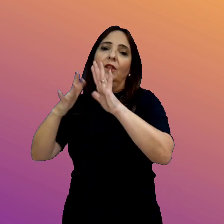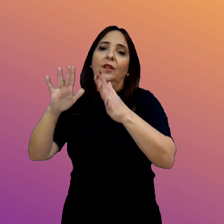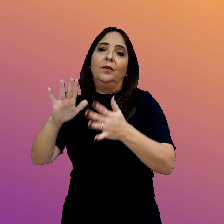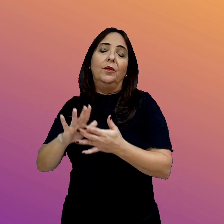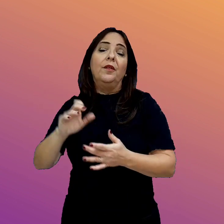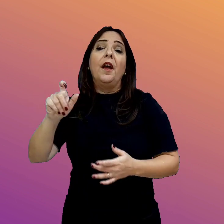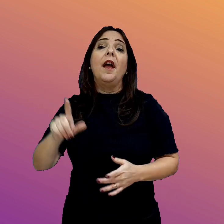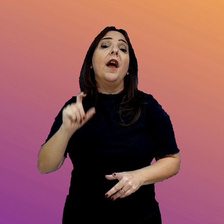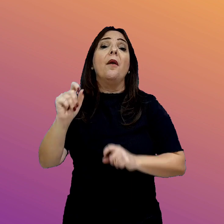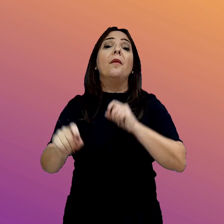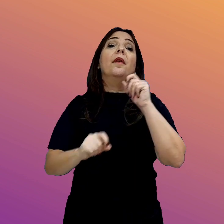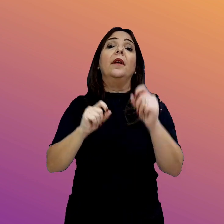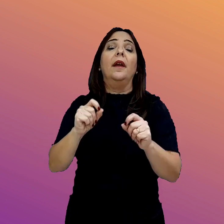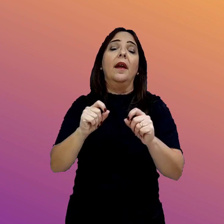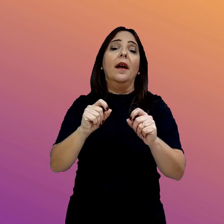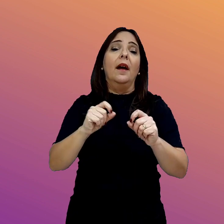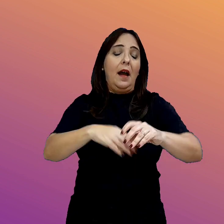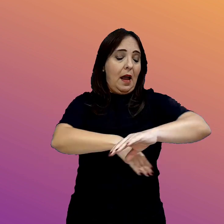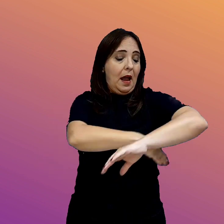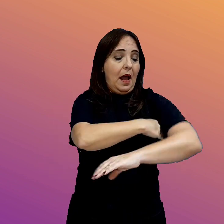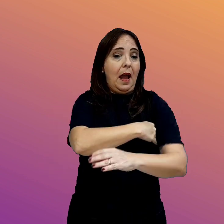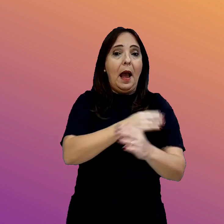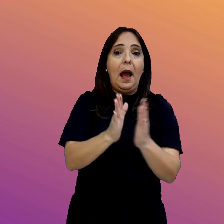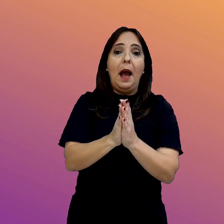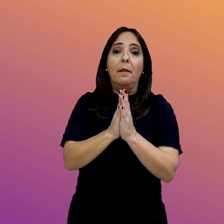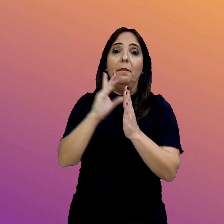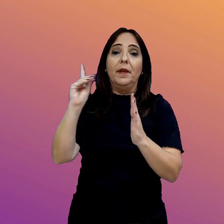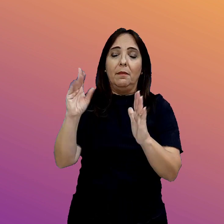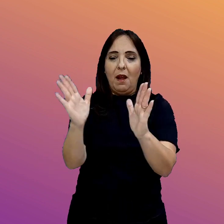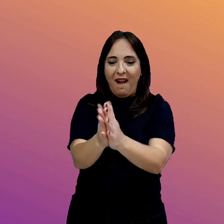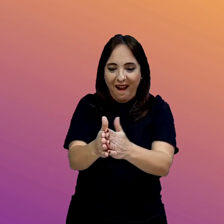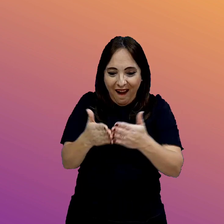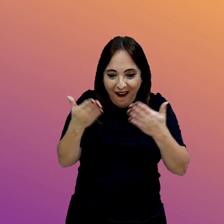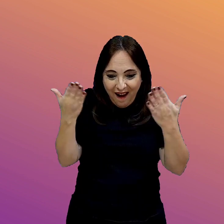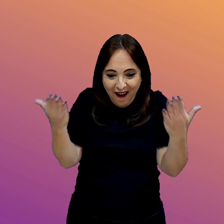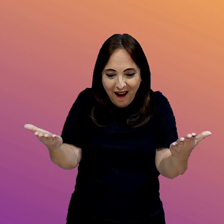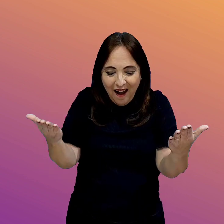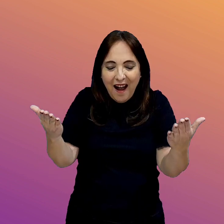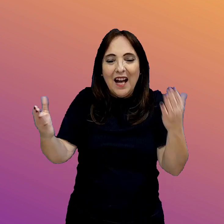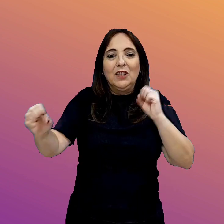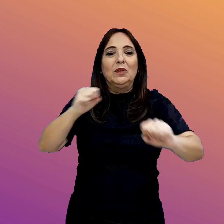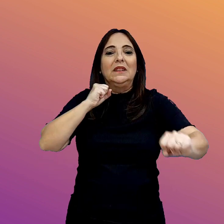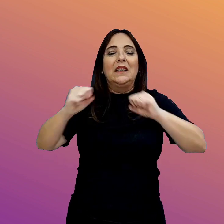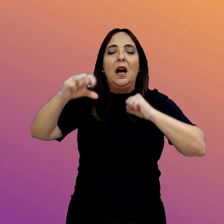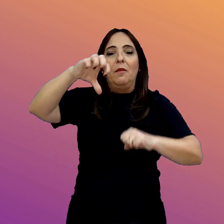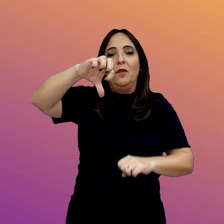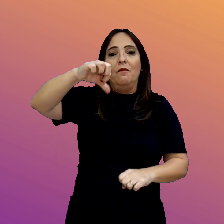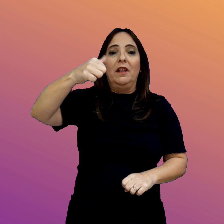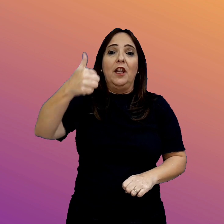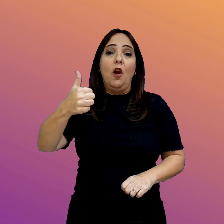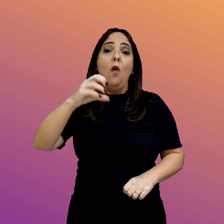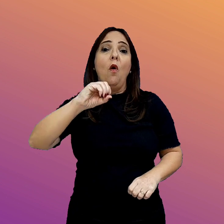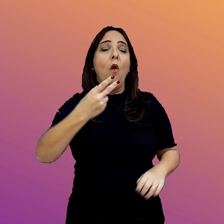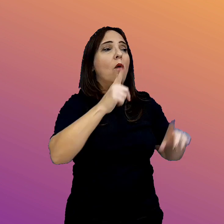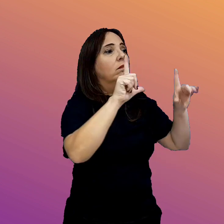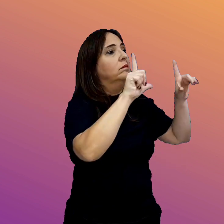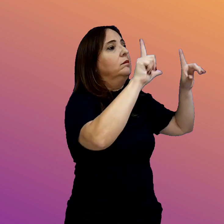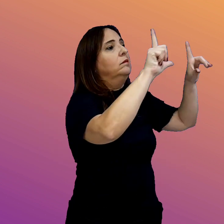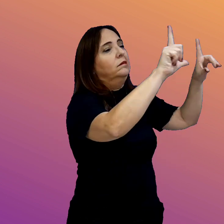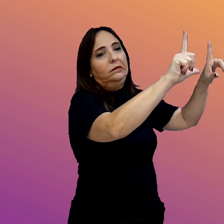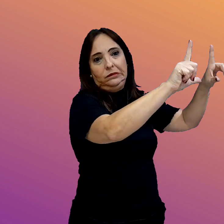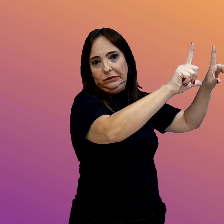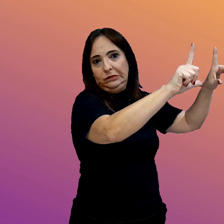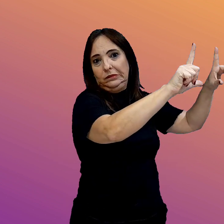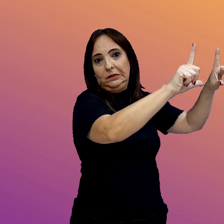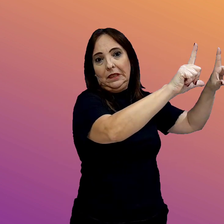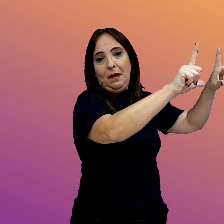ou a gente estar com a Bíblia aberta no Salmo 91, ou ter um quadro lá pendurado na parede, ou acha que é se entupir de